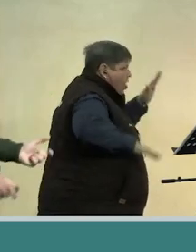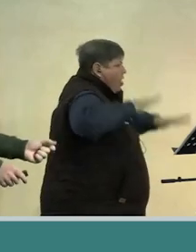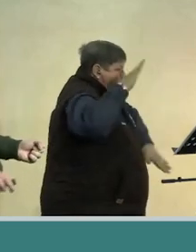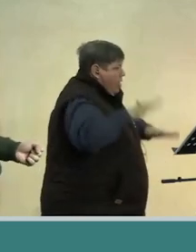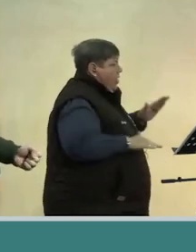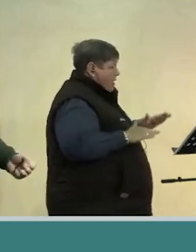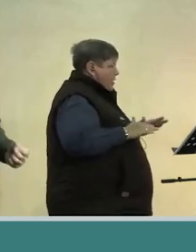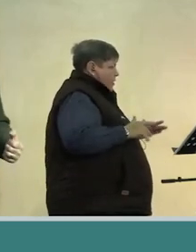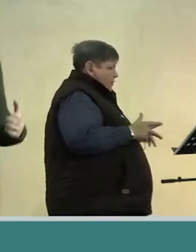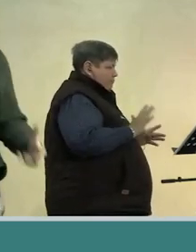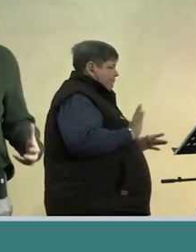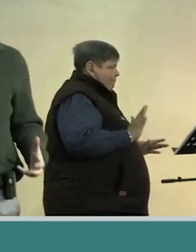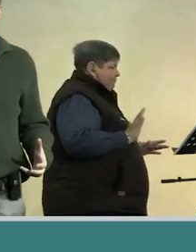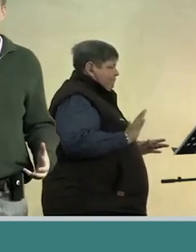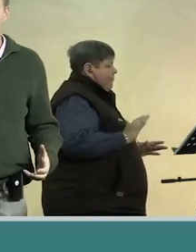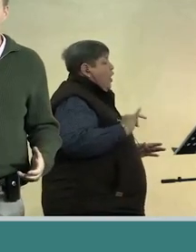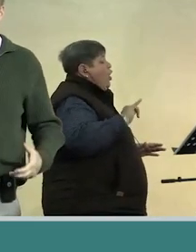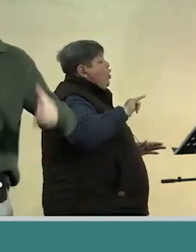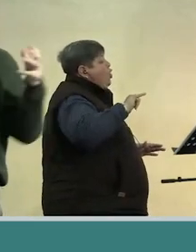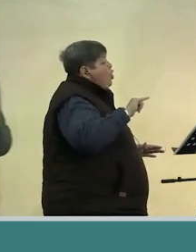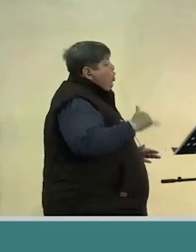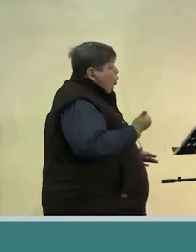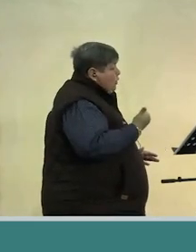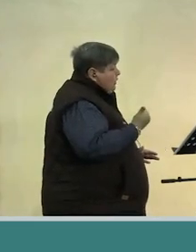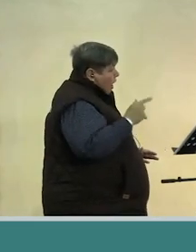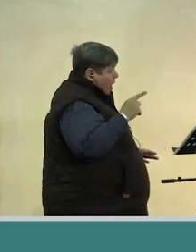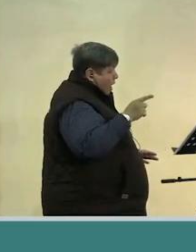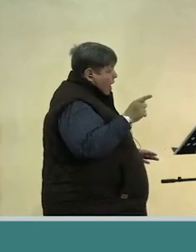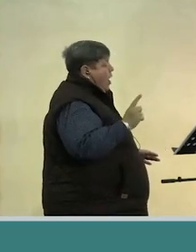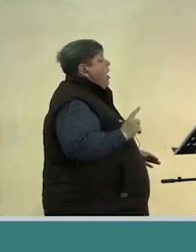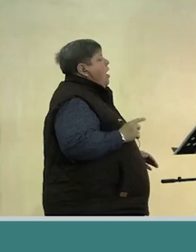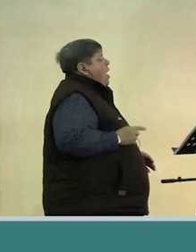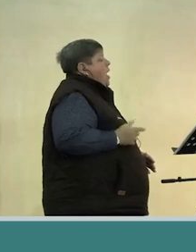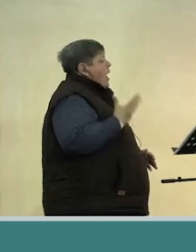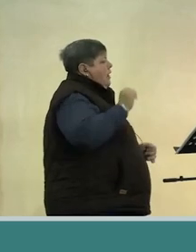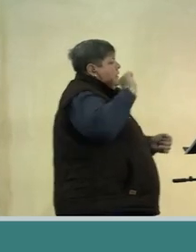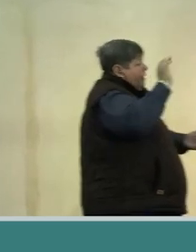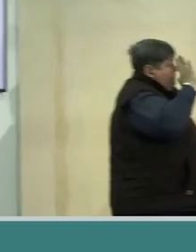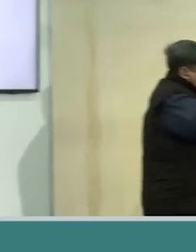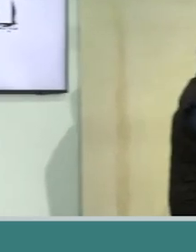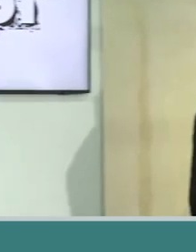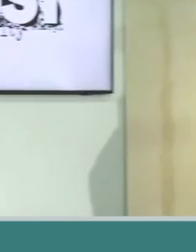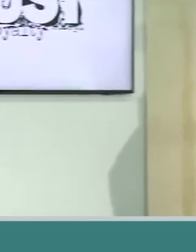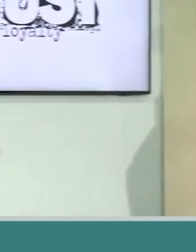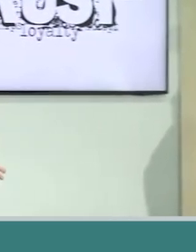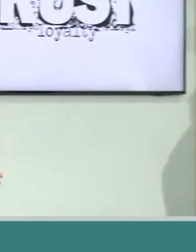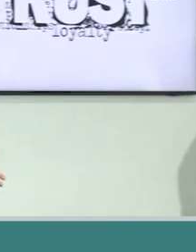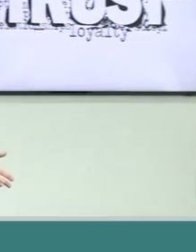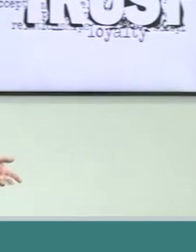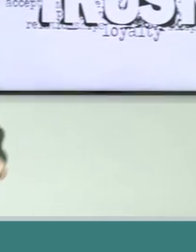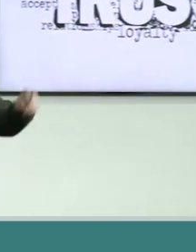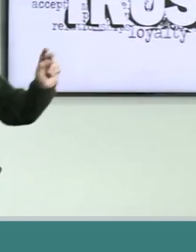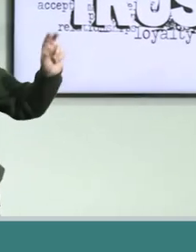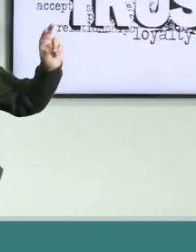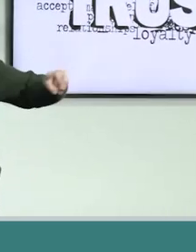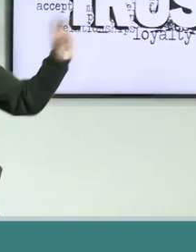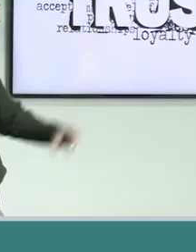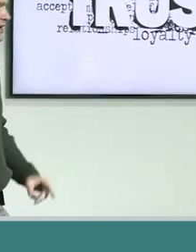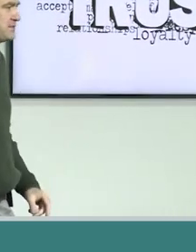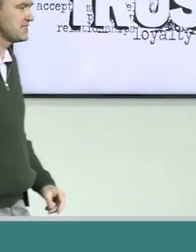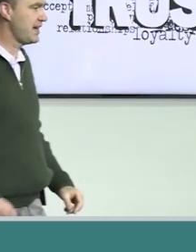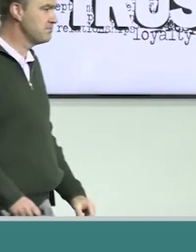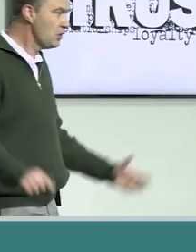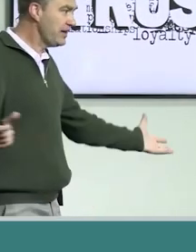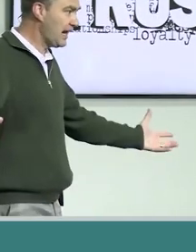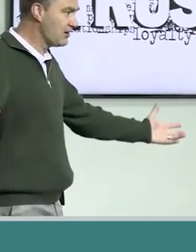daarin om te sê hoe die Joshua moes roekeloos sy vertrouwe in die Heere gesit het toe hy saam met die 12 spionie uitgaan om net hy en